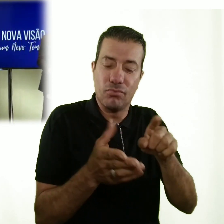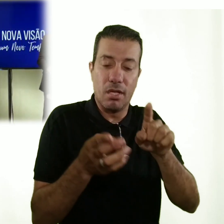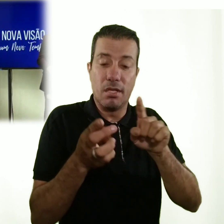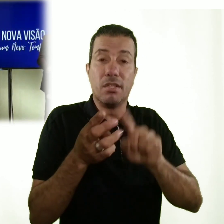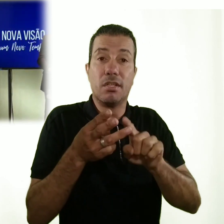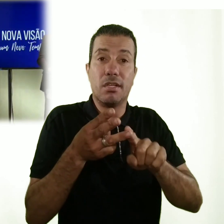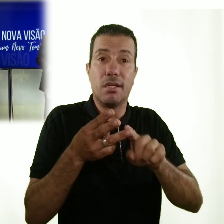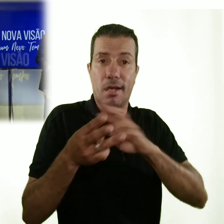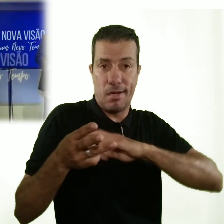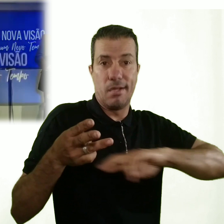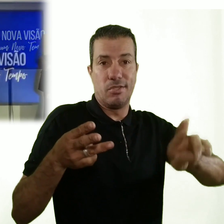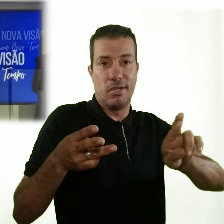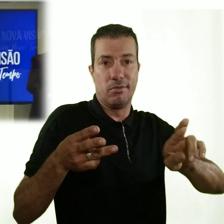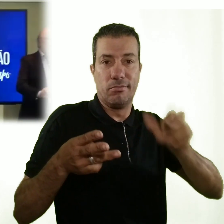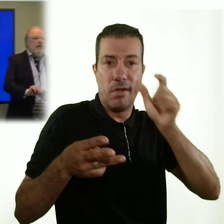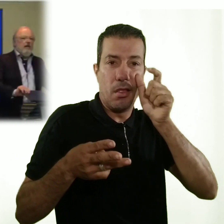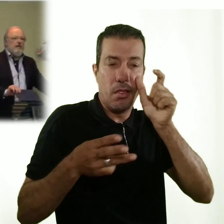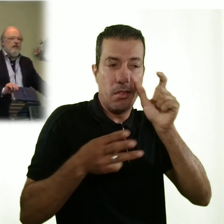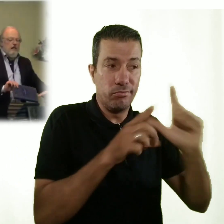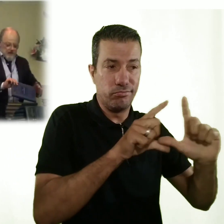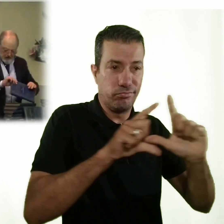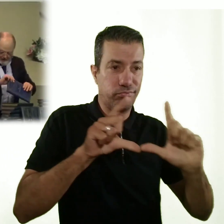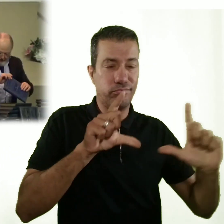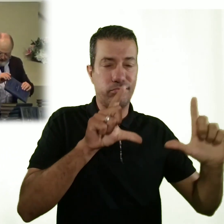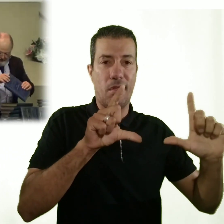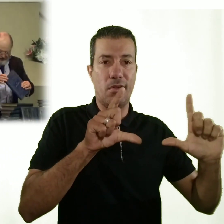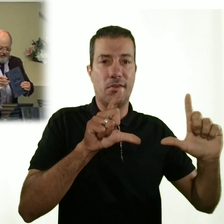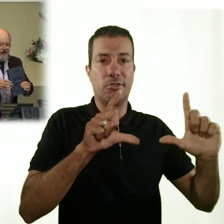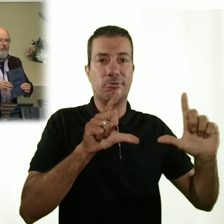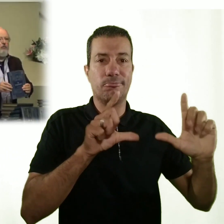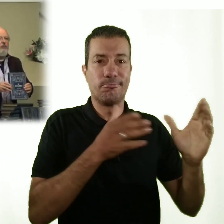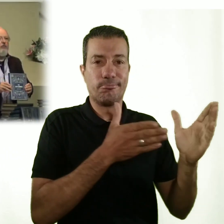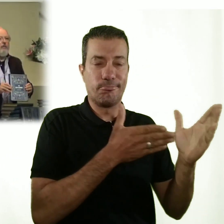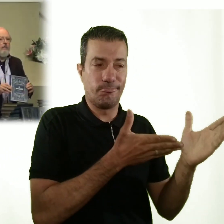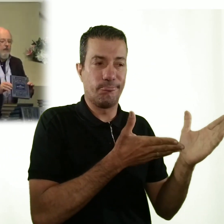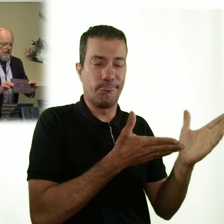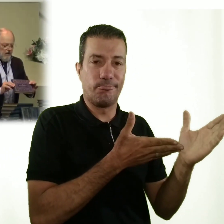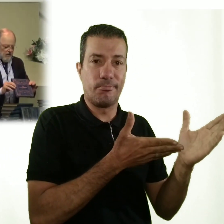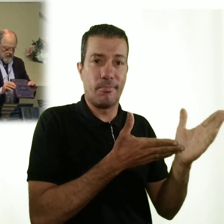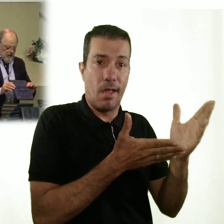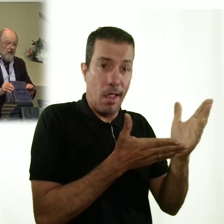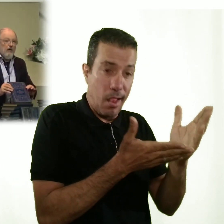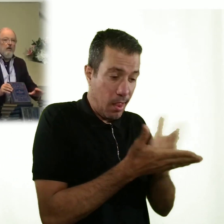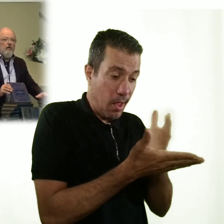close aqui, por gentileza, nesses livros.